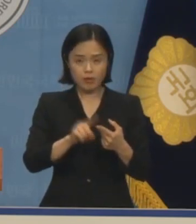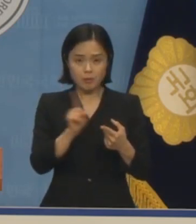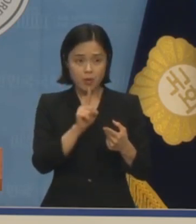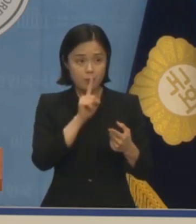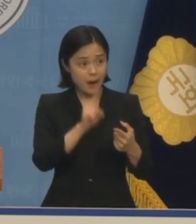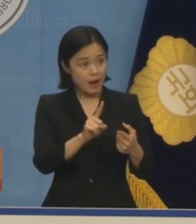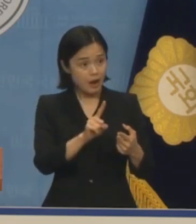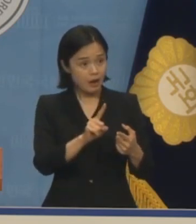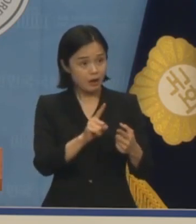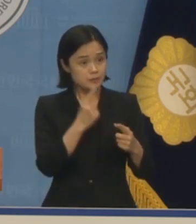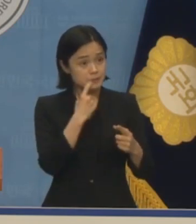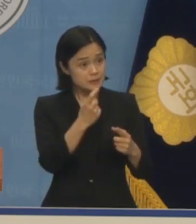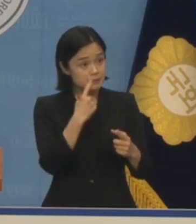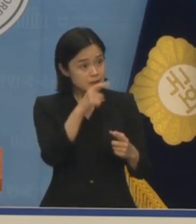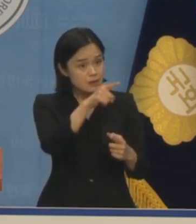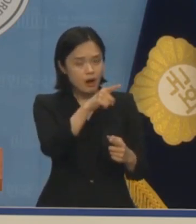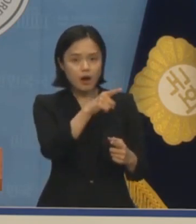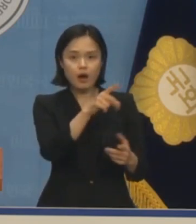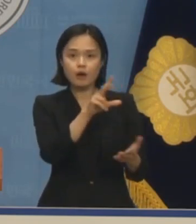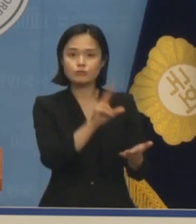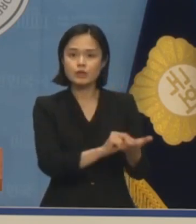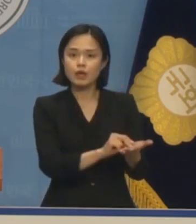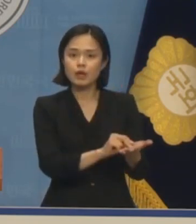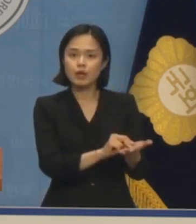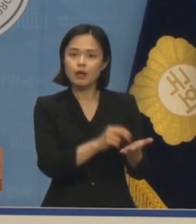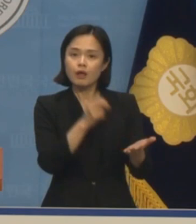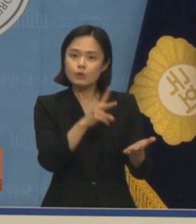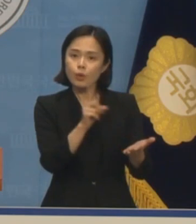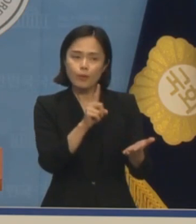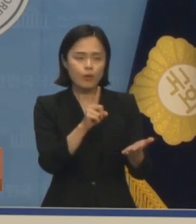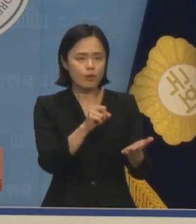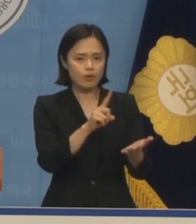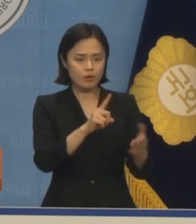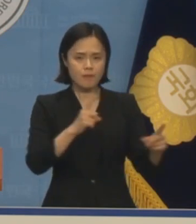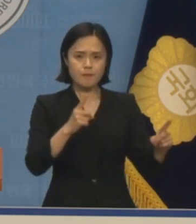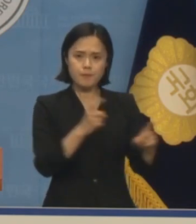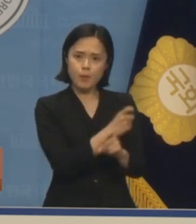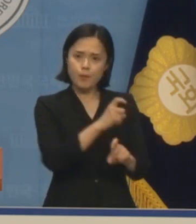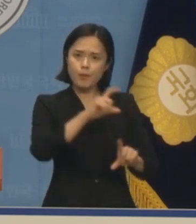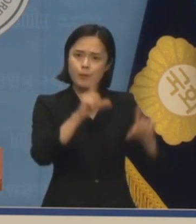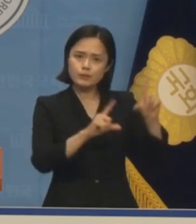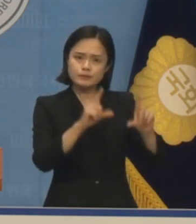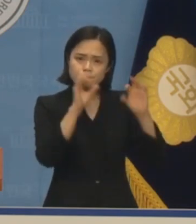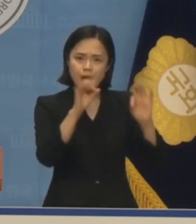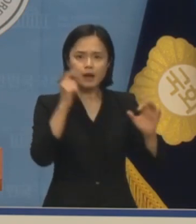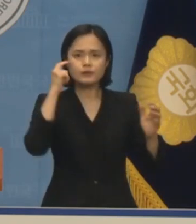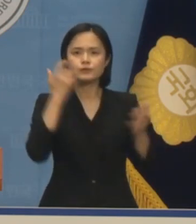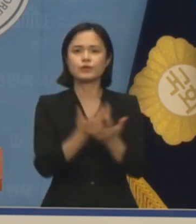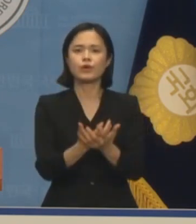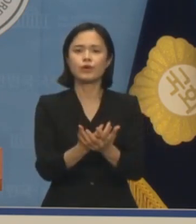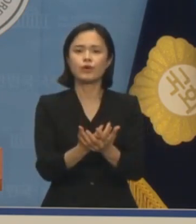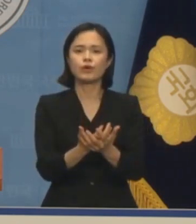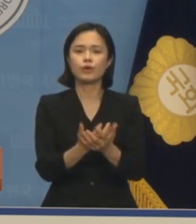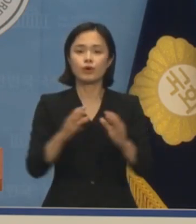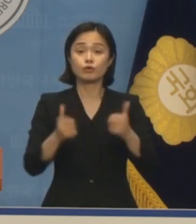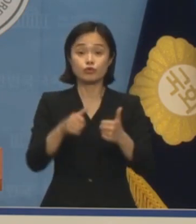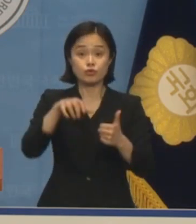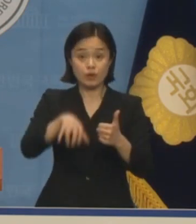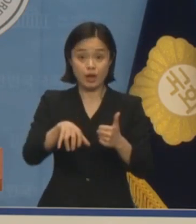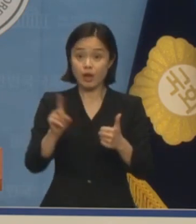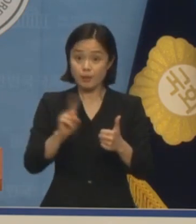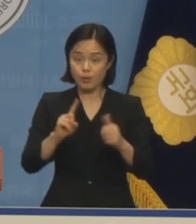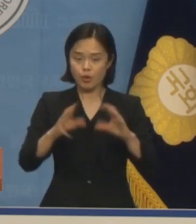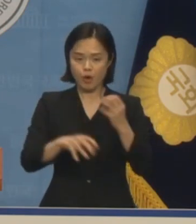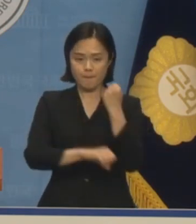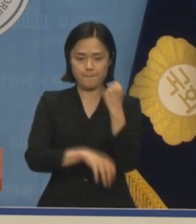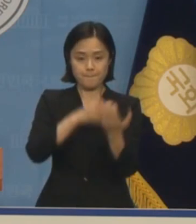바로 보복하듯 행동하는 모습은 충격적이기까지 합니다. 국회는 헌법에 적시된 대로